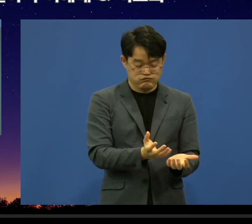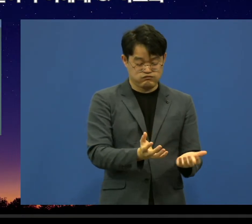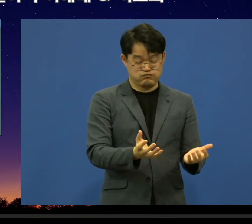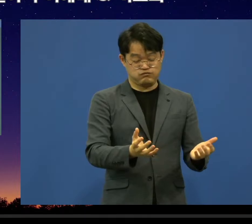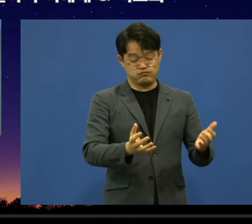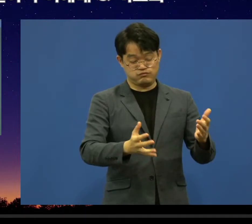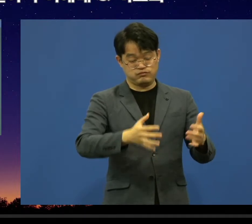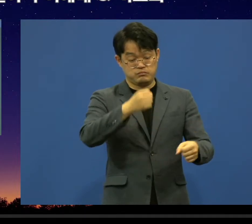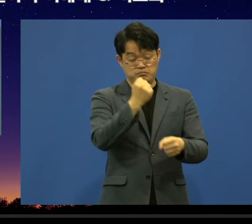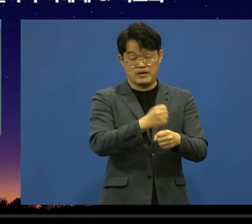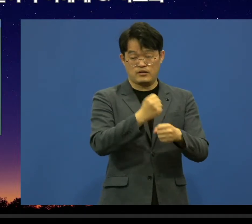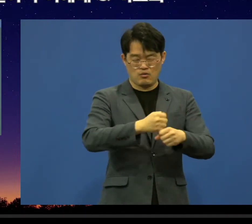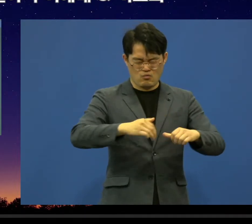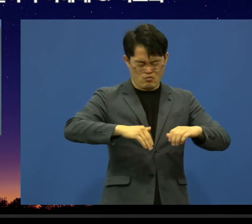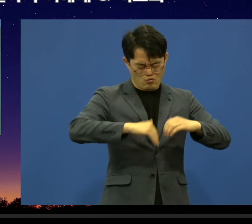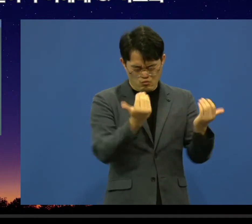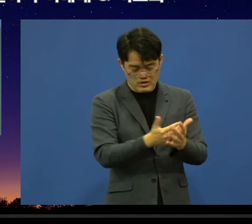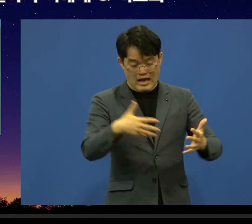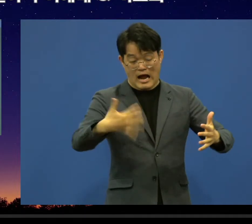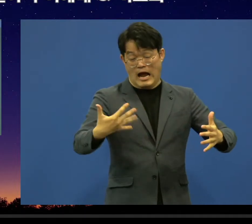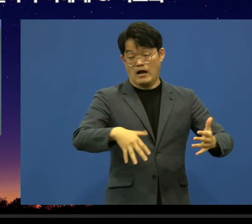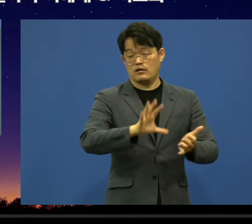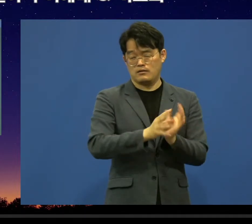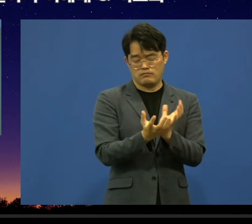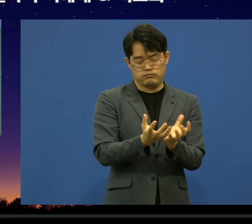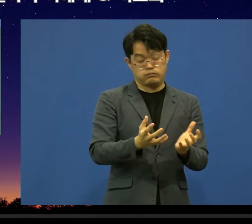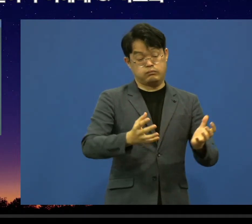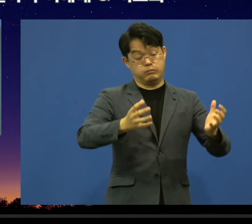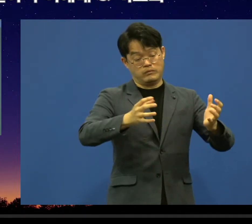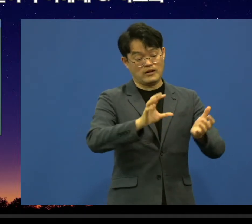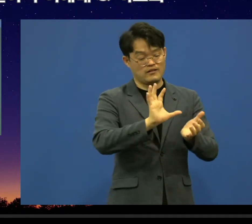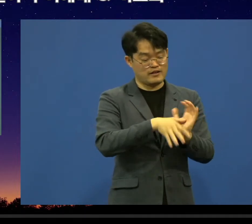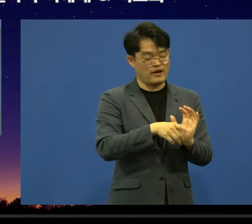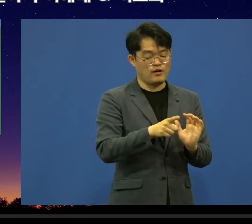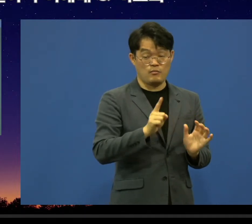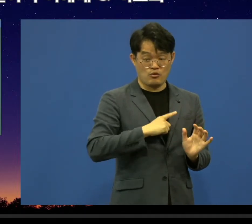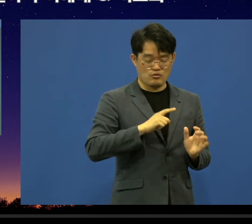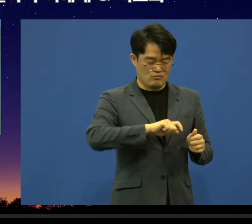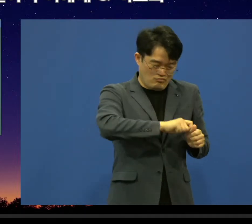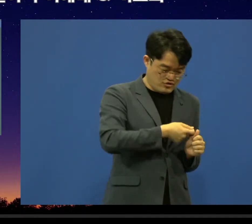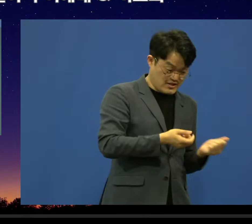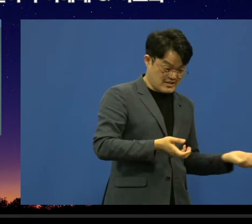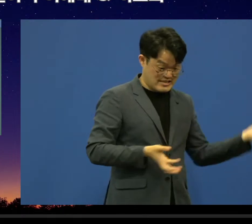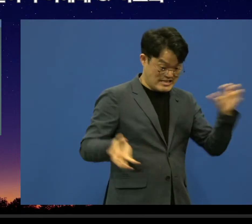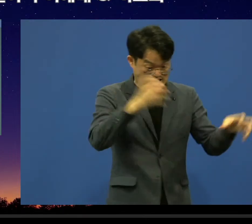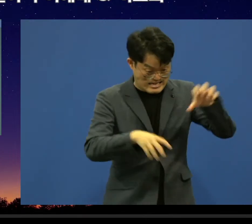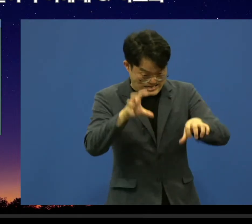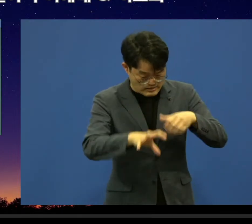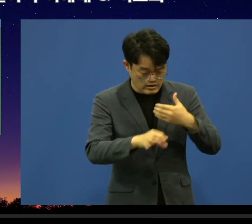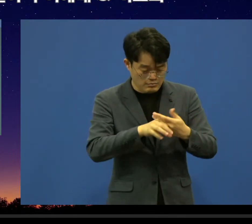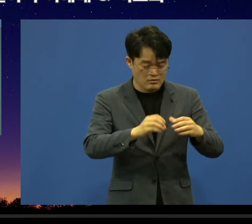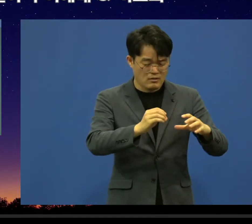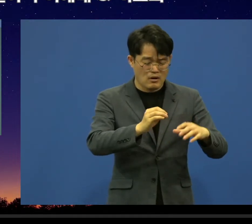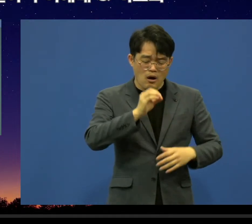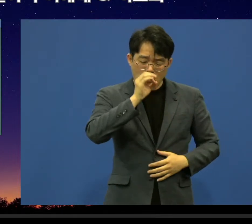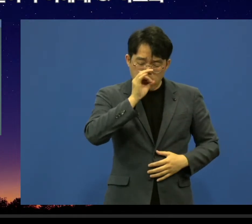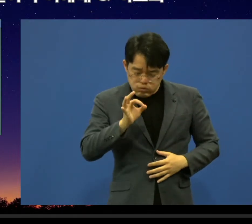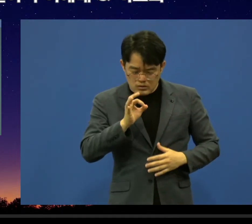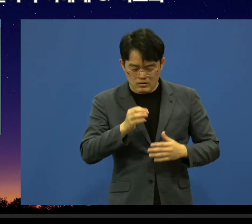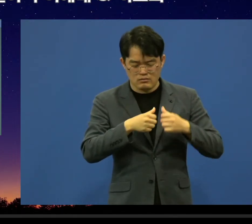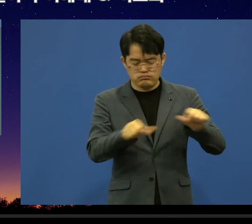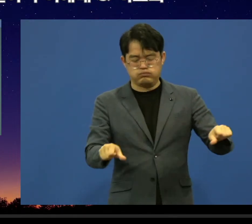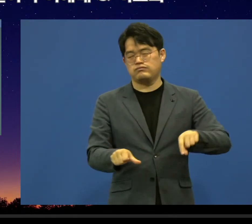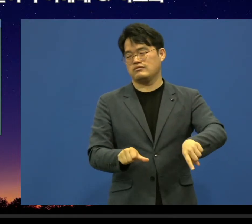내용물을 담아내지 못하고 금방 구멍이 나게 됩니다. 다 빚어졌을 때, 다